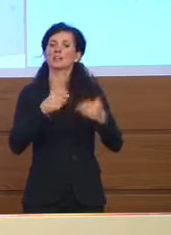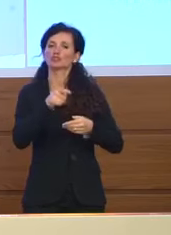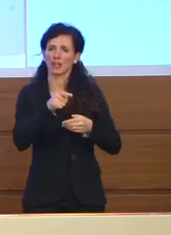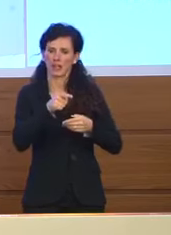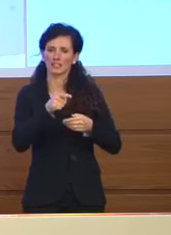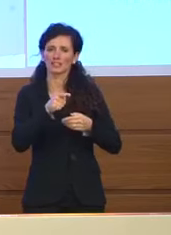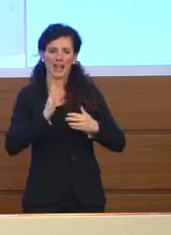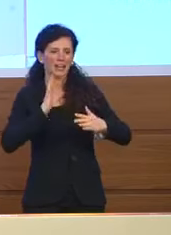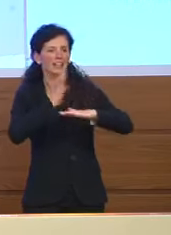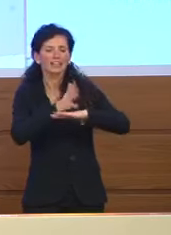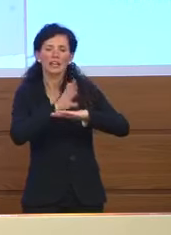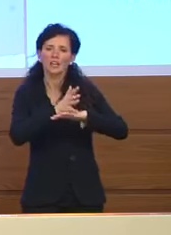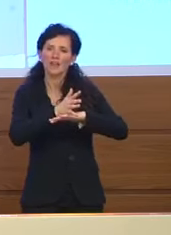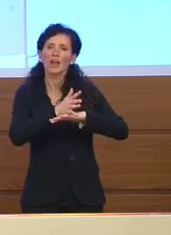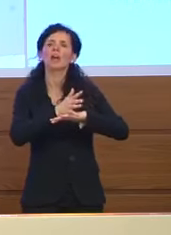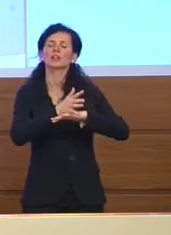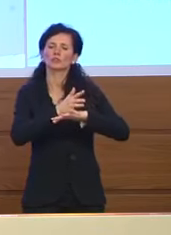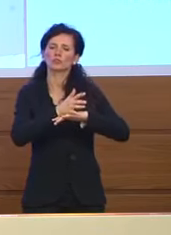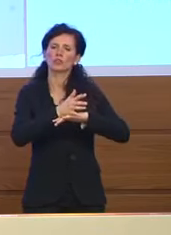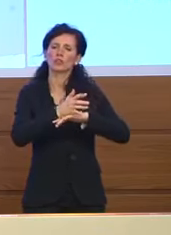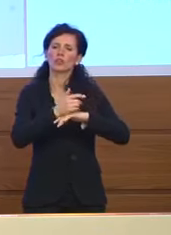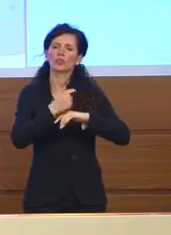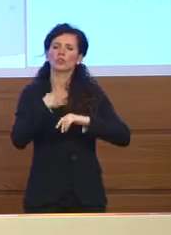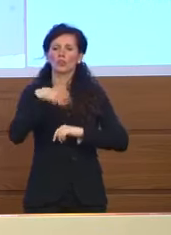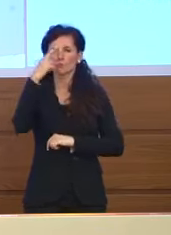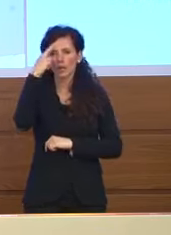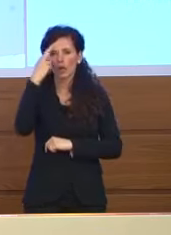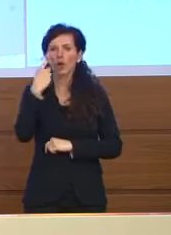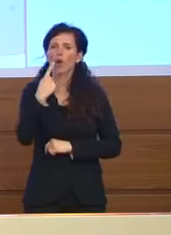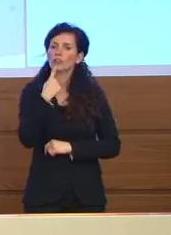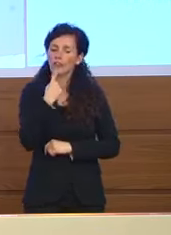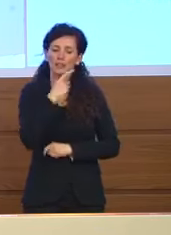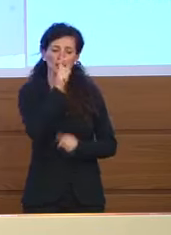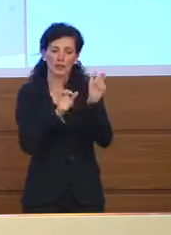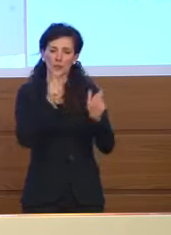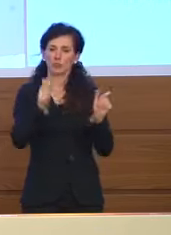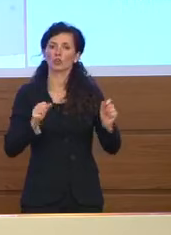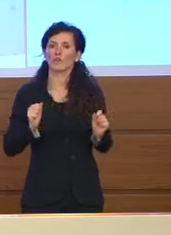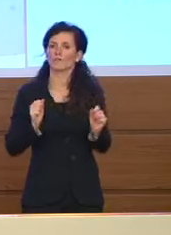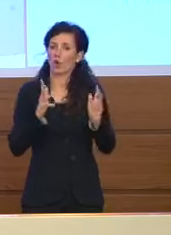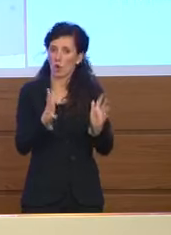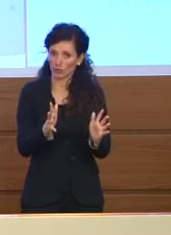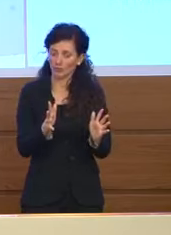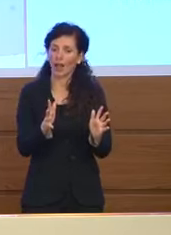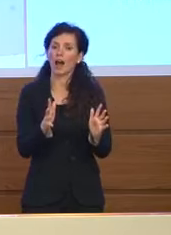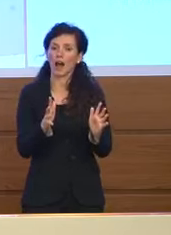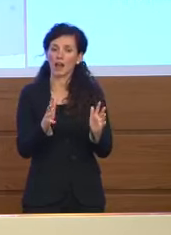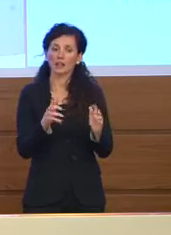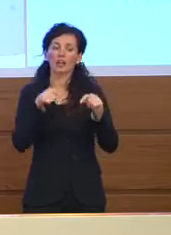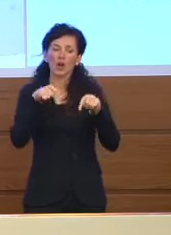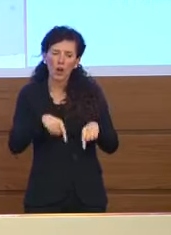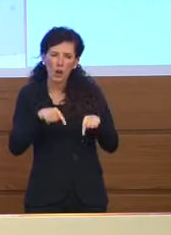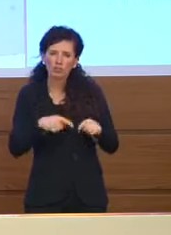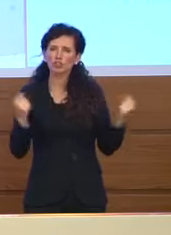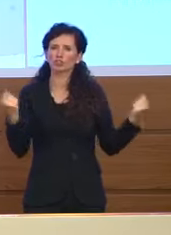tutte le forze che sono impegnate a partire dai nostri volontari sono oggi